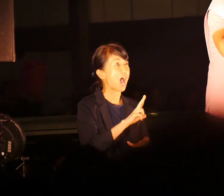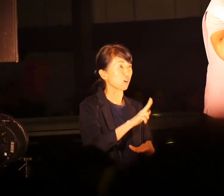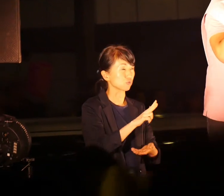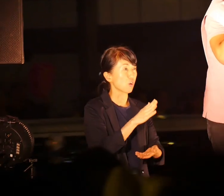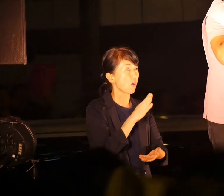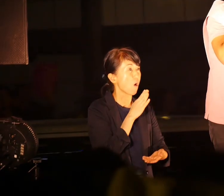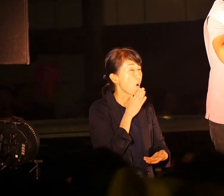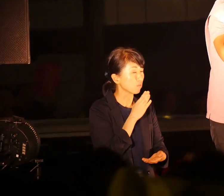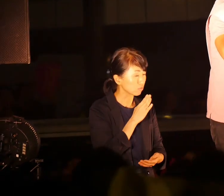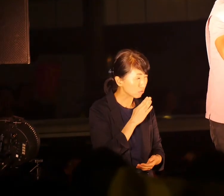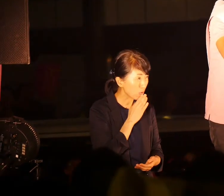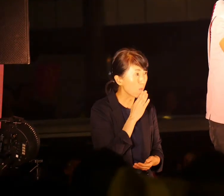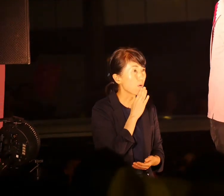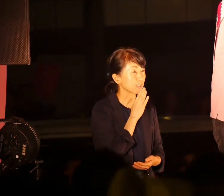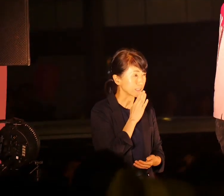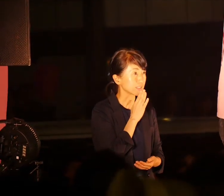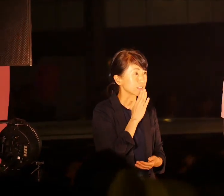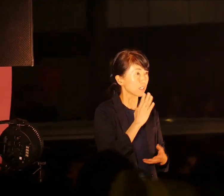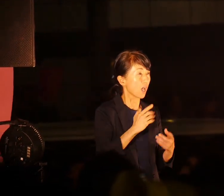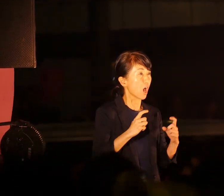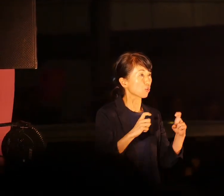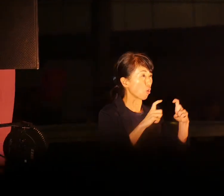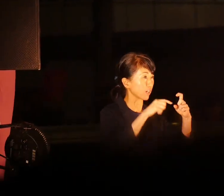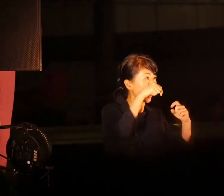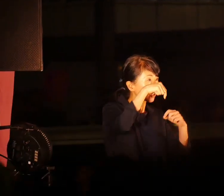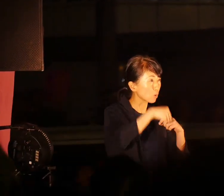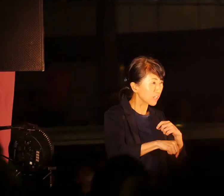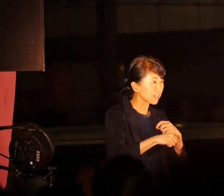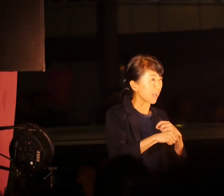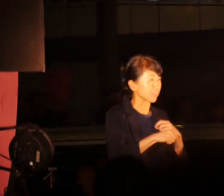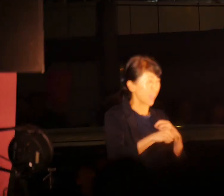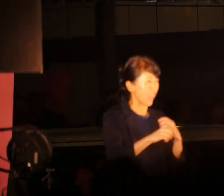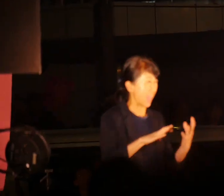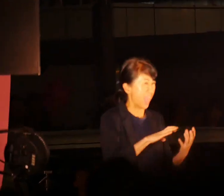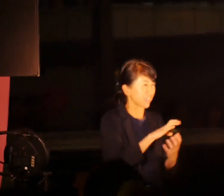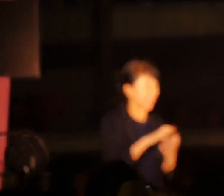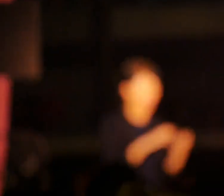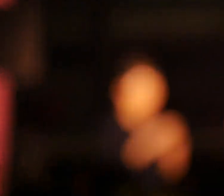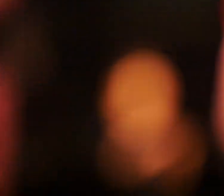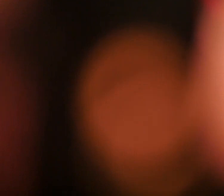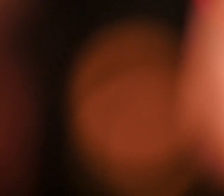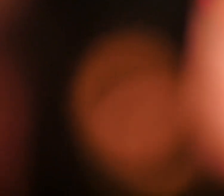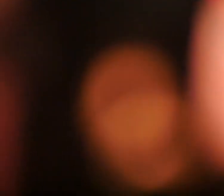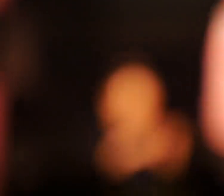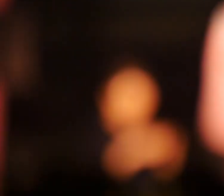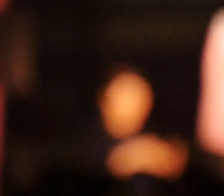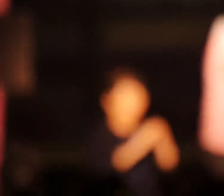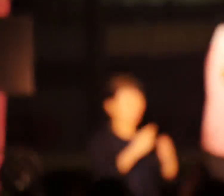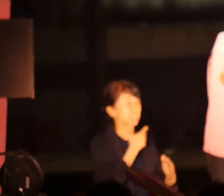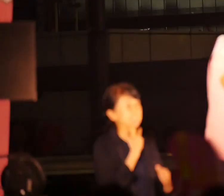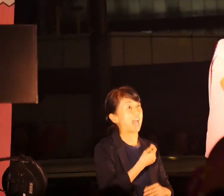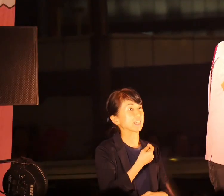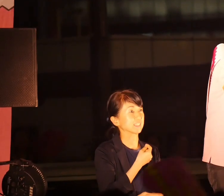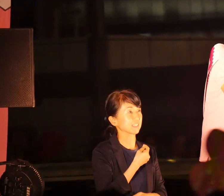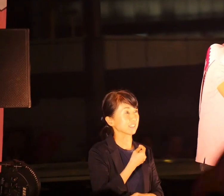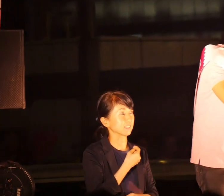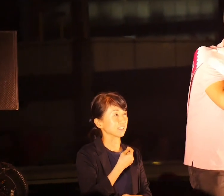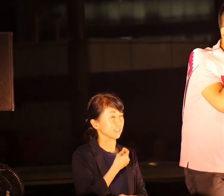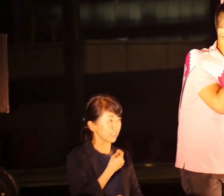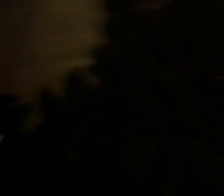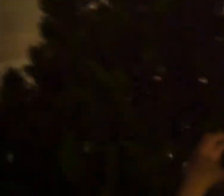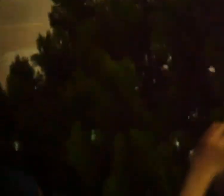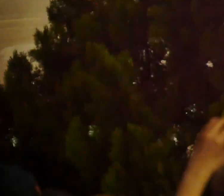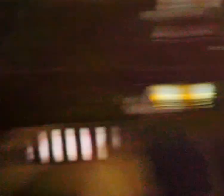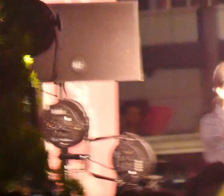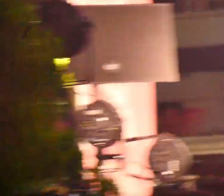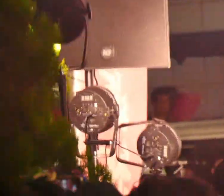会の中で一番ややこしい勢力を作りたいんです。それには 皆さんの